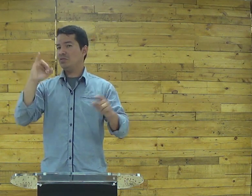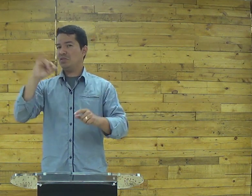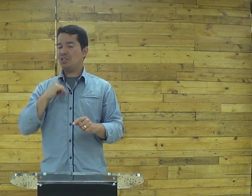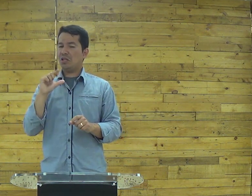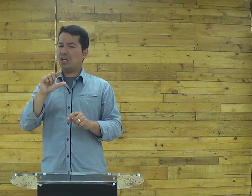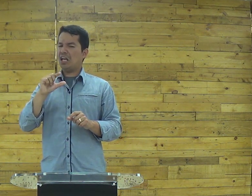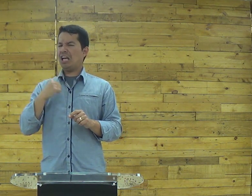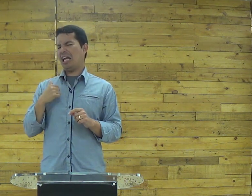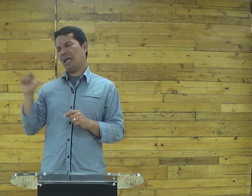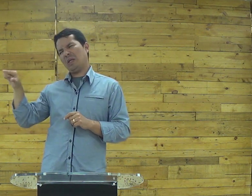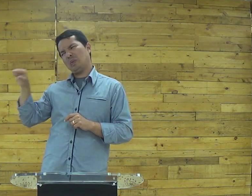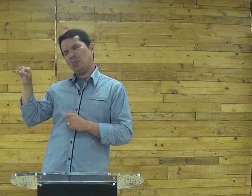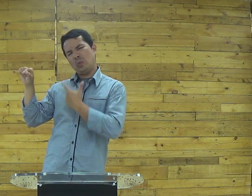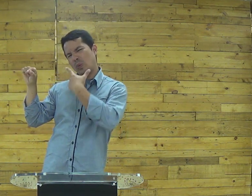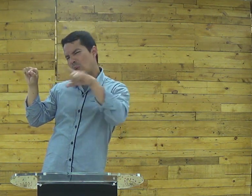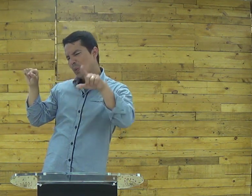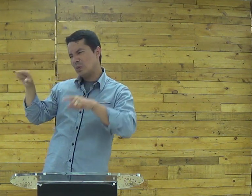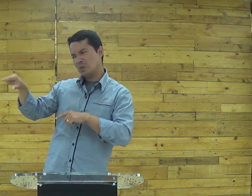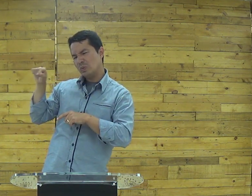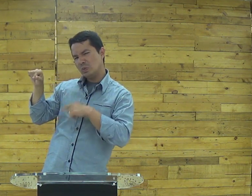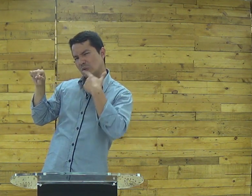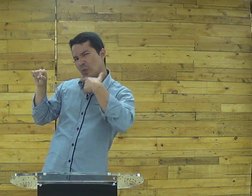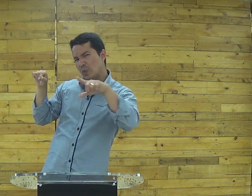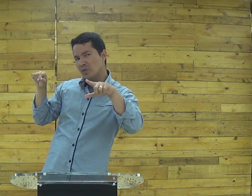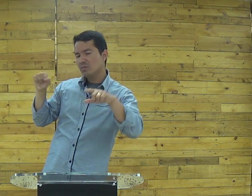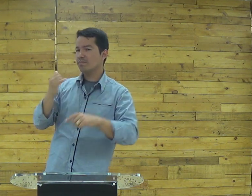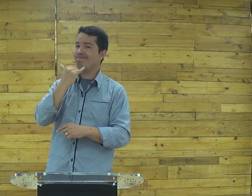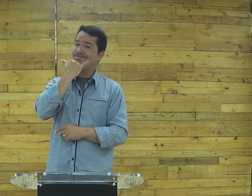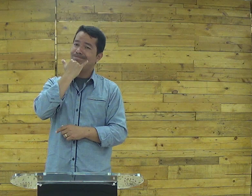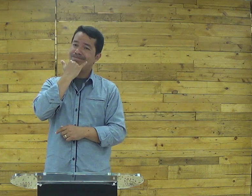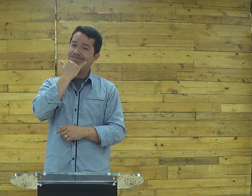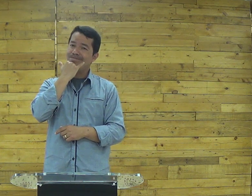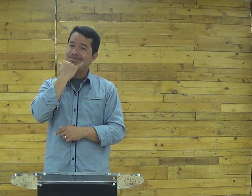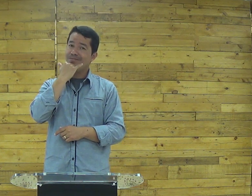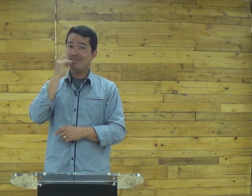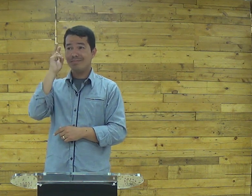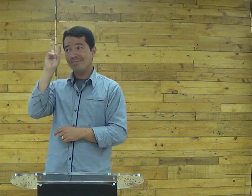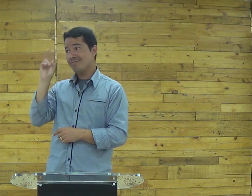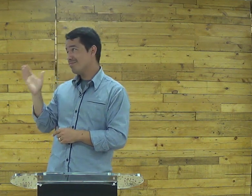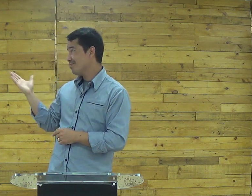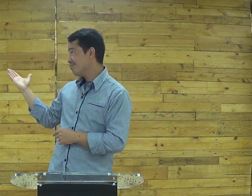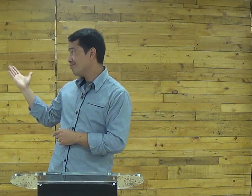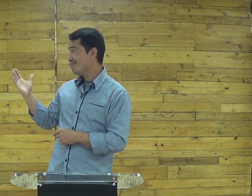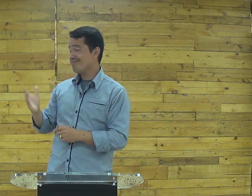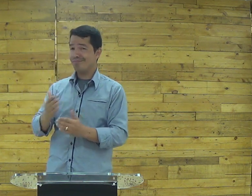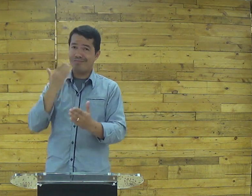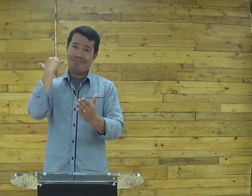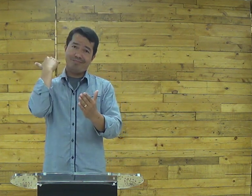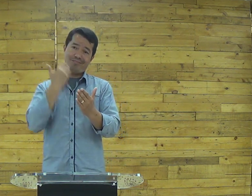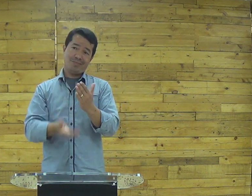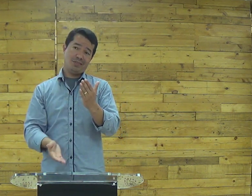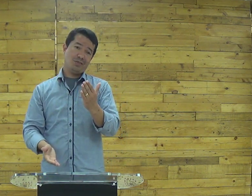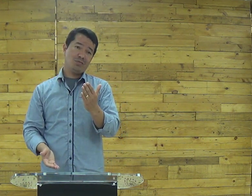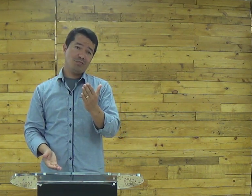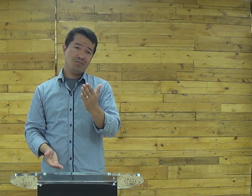será aprovado nesse teste da fé. Agora, se você quer copiar alguma outra coisa,